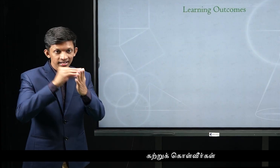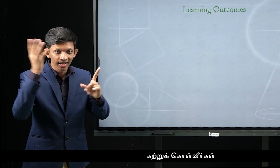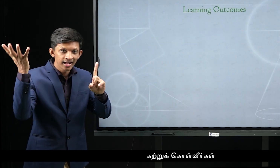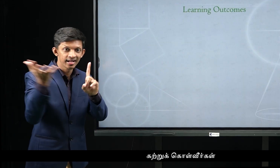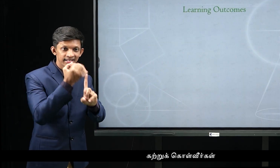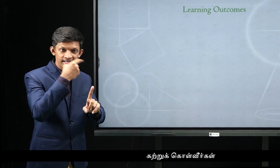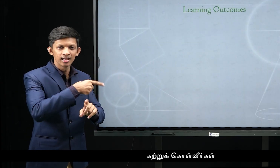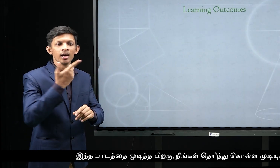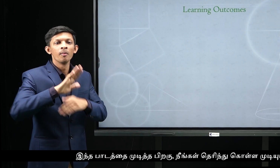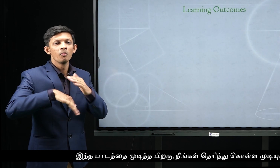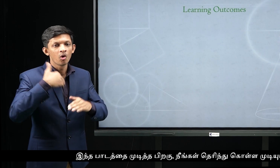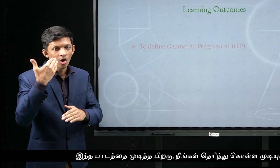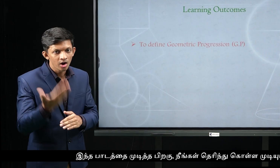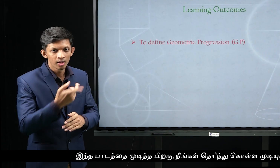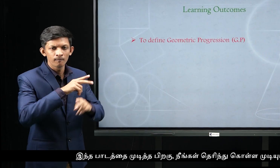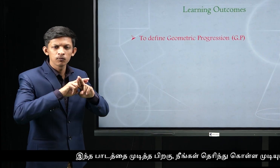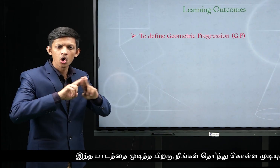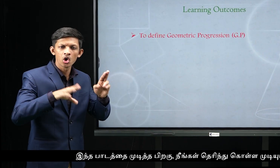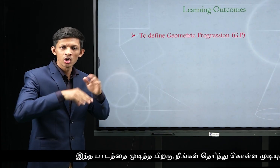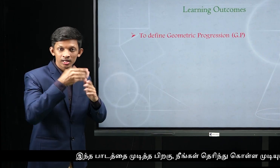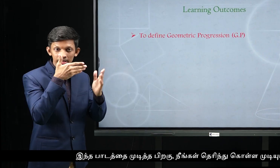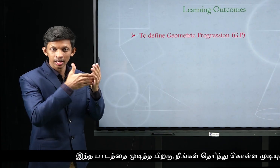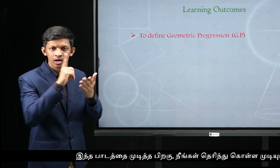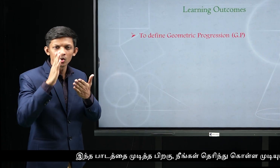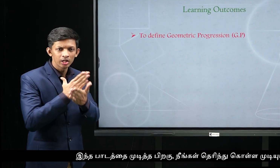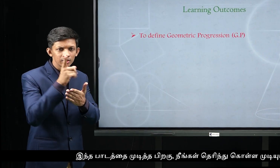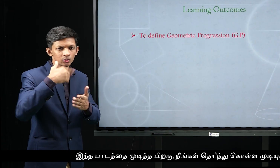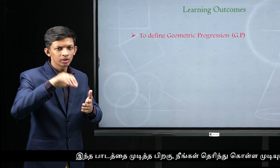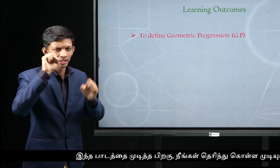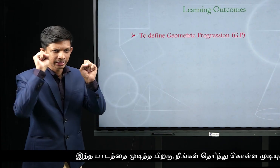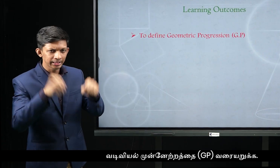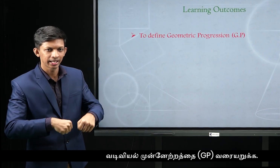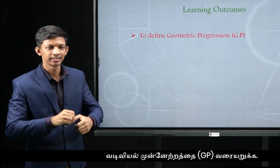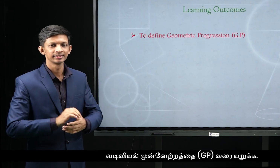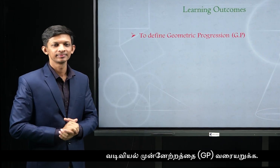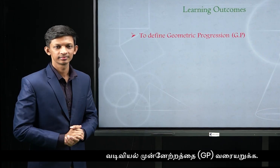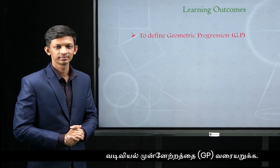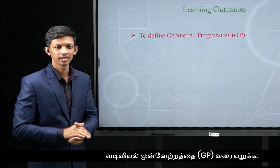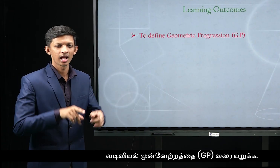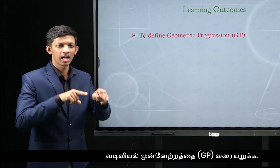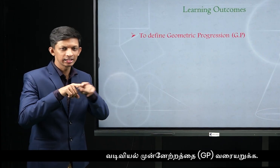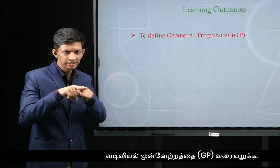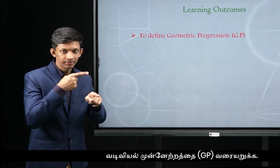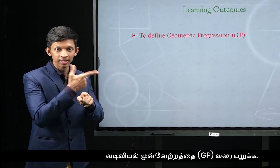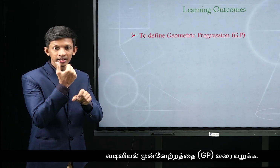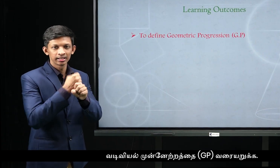கற்றுக்கொள்வீர்கள். இந்த பாடத்தை முடித்த பிறகு நீங்கள் தெரிந்து கொள்ள முடியும். வடிவியல் முன்னேற்றத்தை, அதாவது